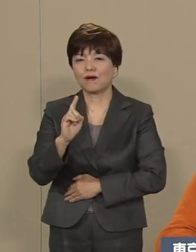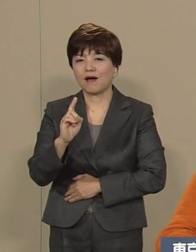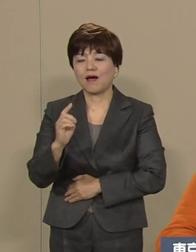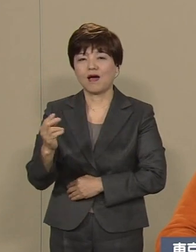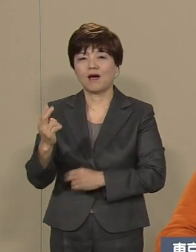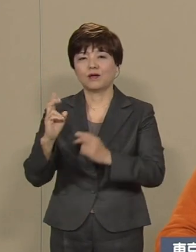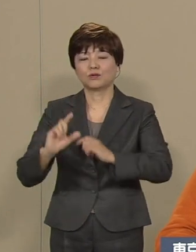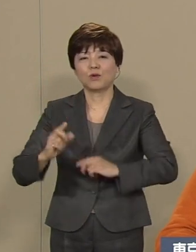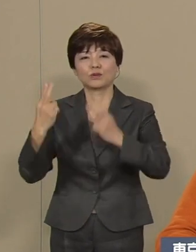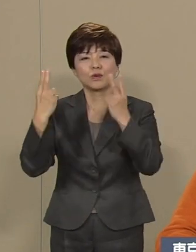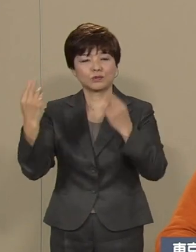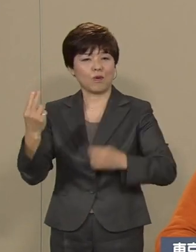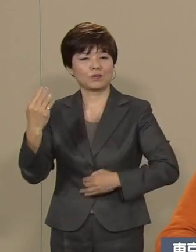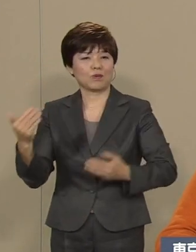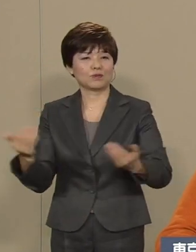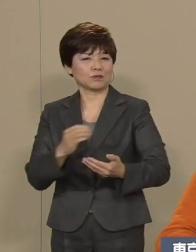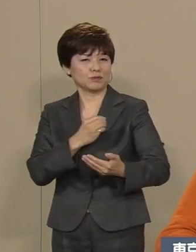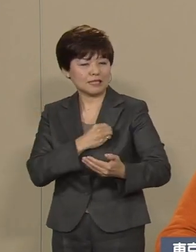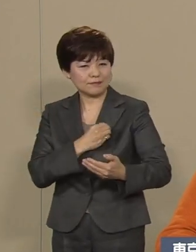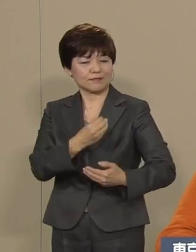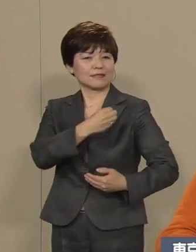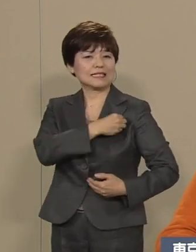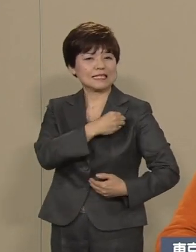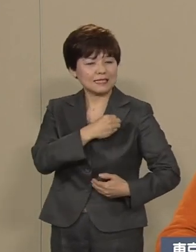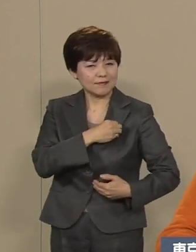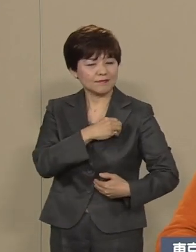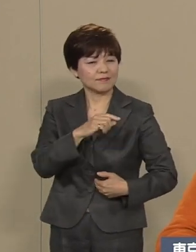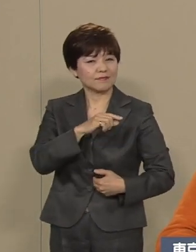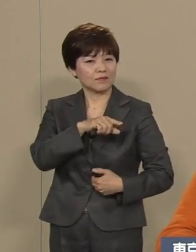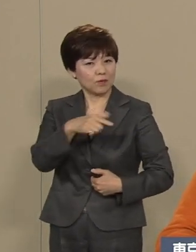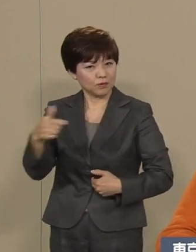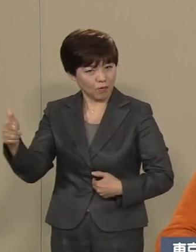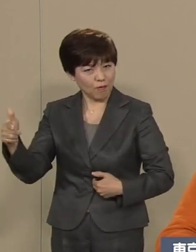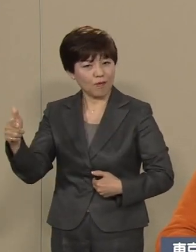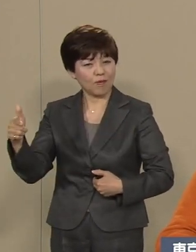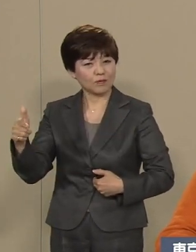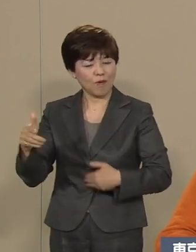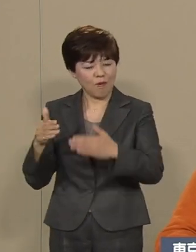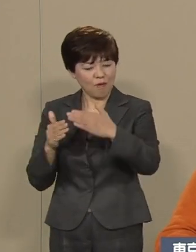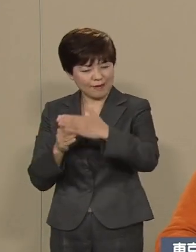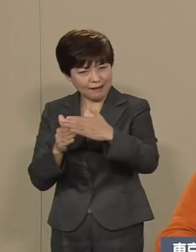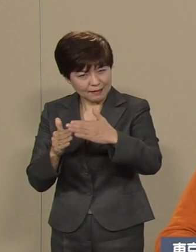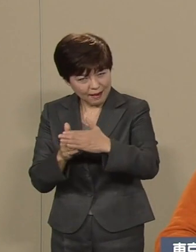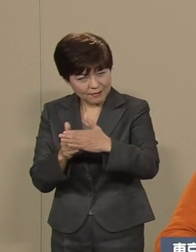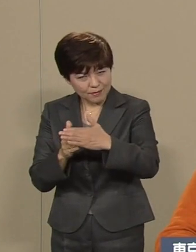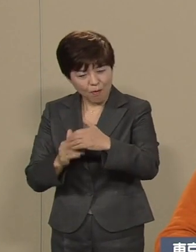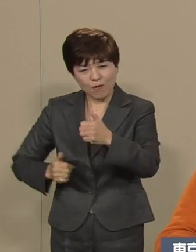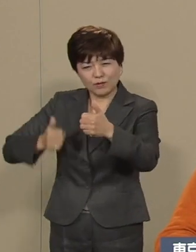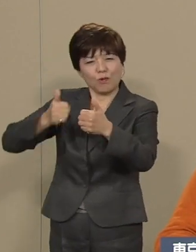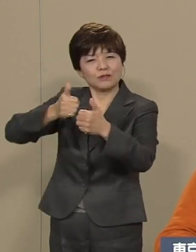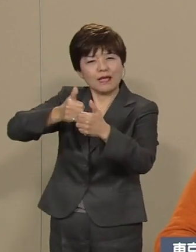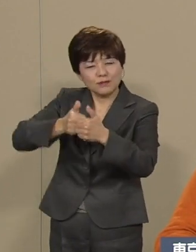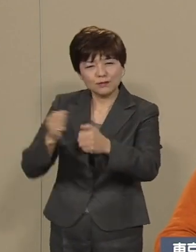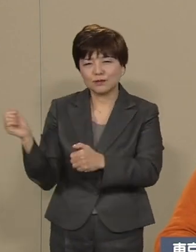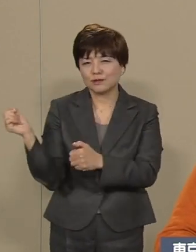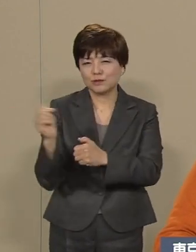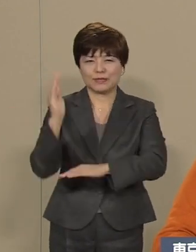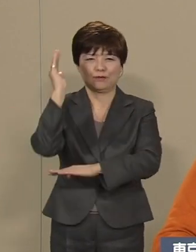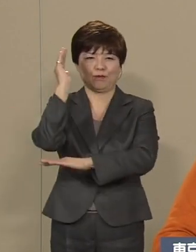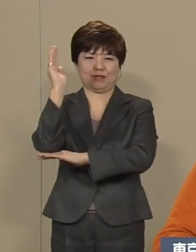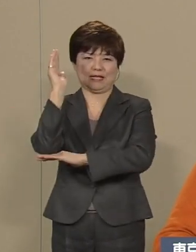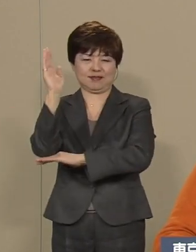議員全ての職員の限界挑戦するスピード政治である努力すれ